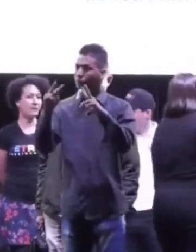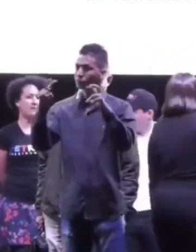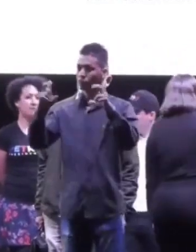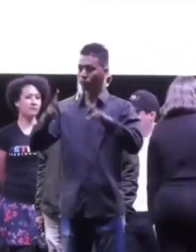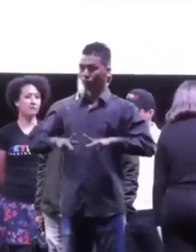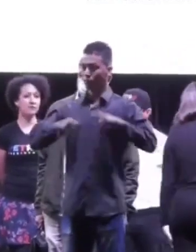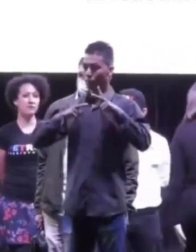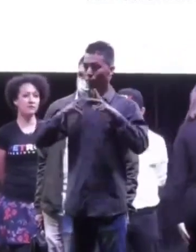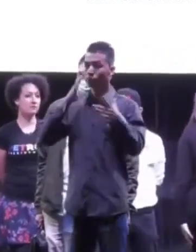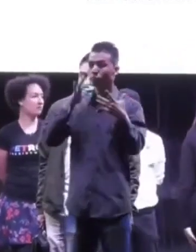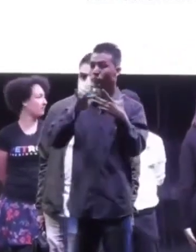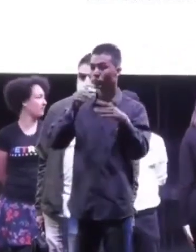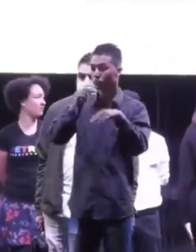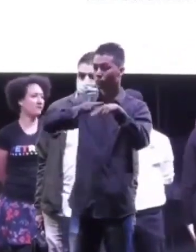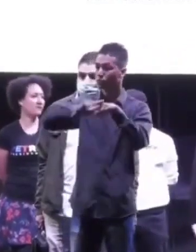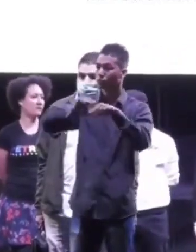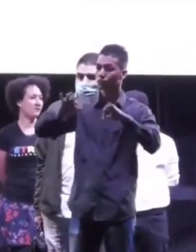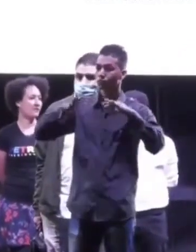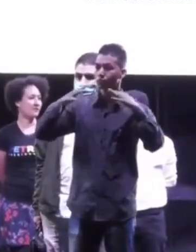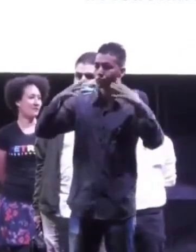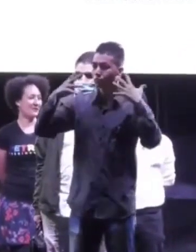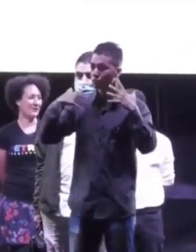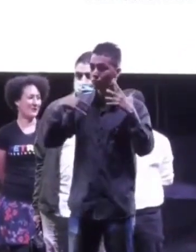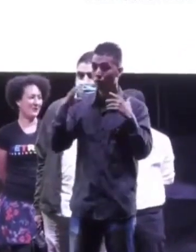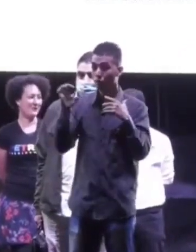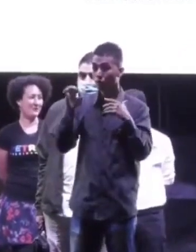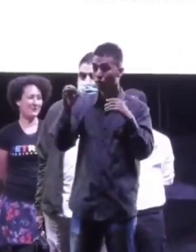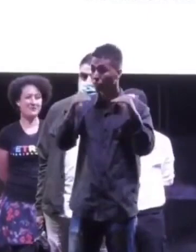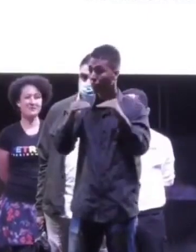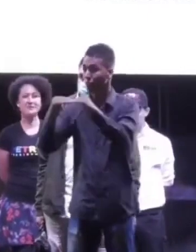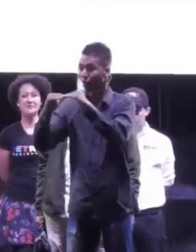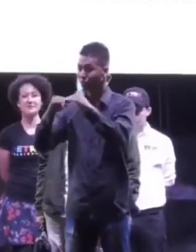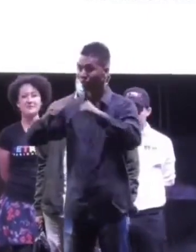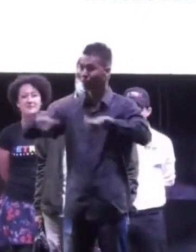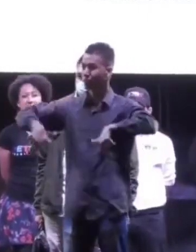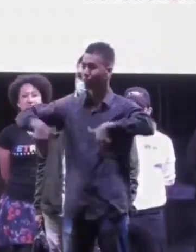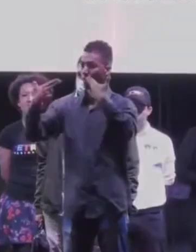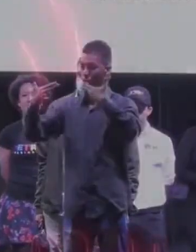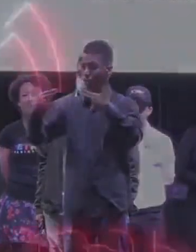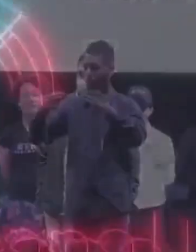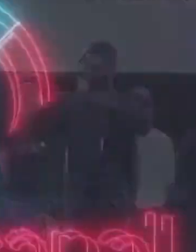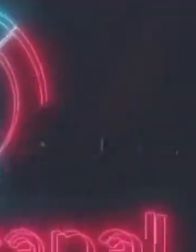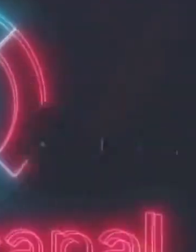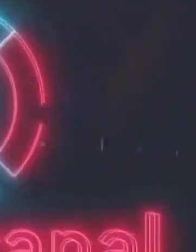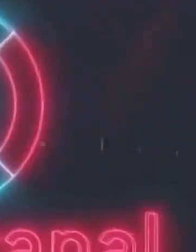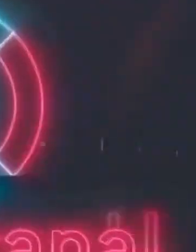naturaleza, no solamente tenemos que hablar de igualdad de género.